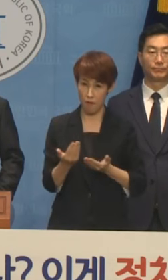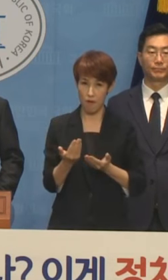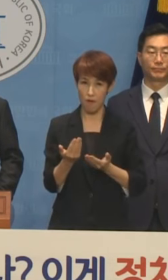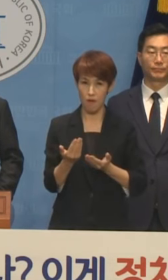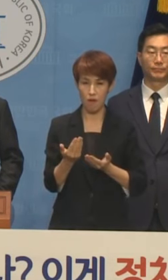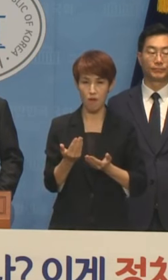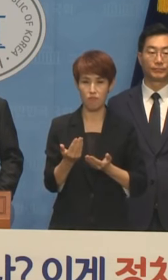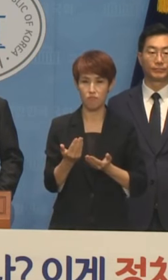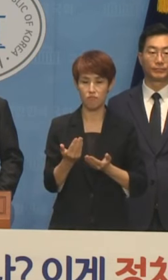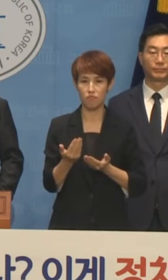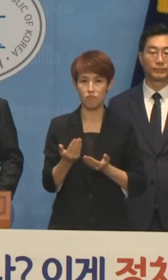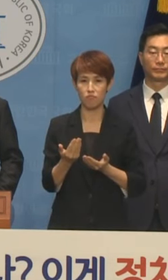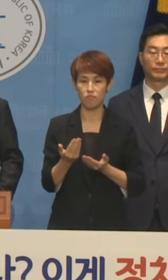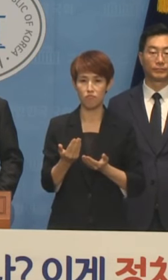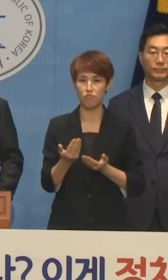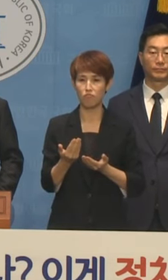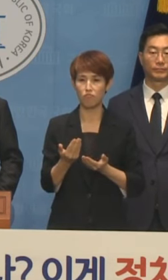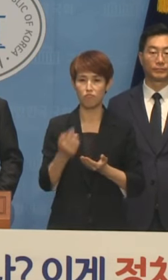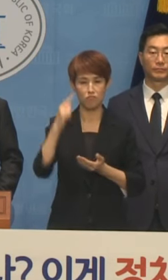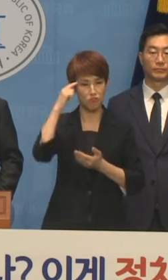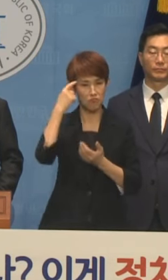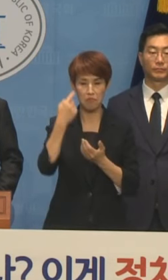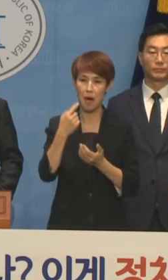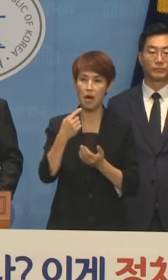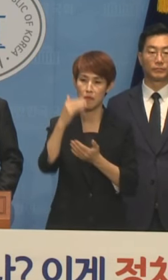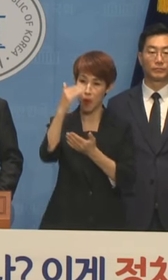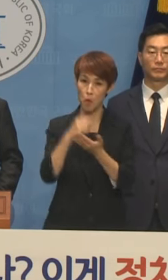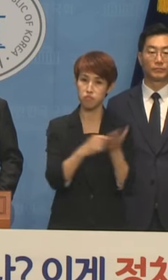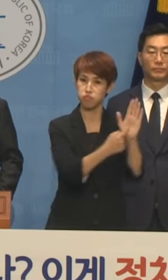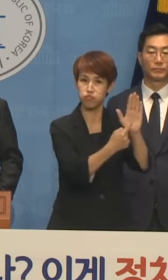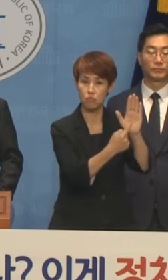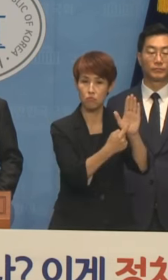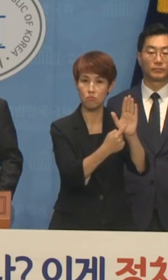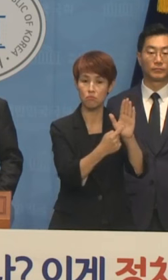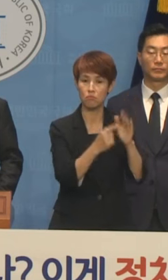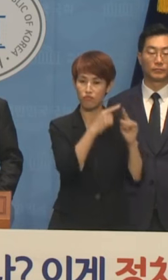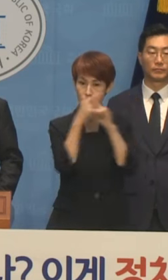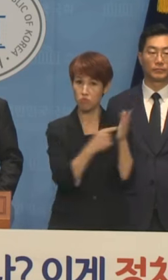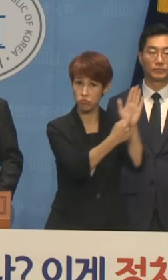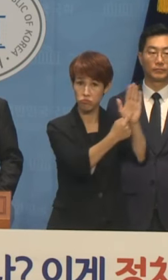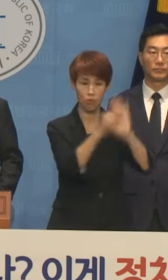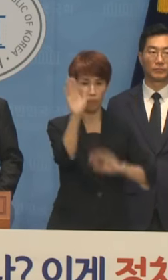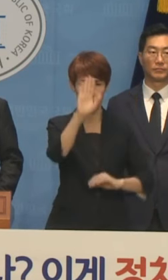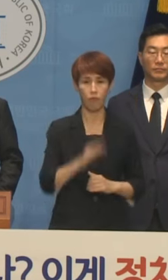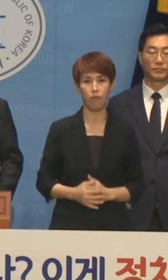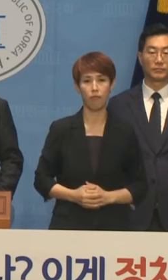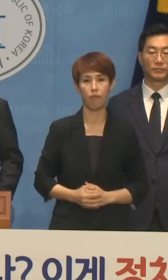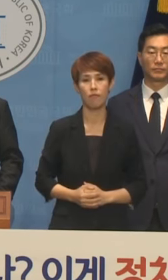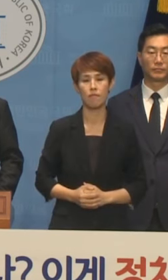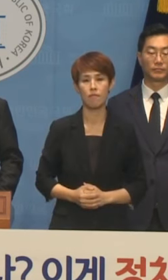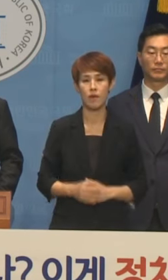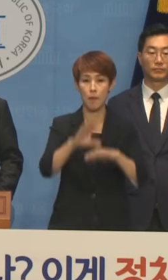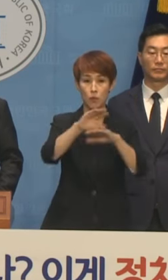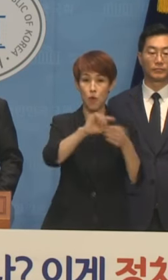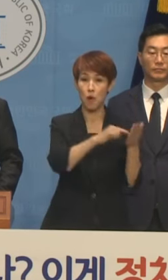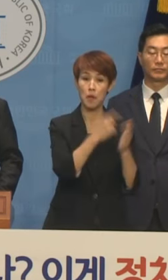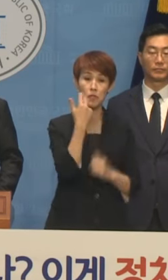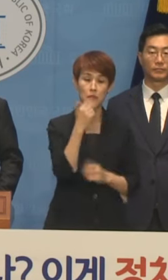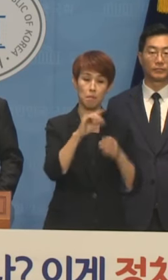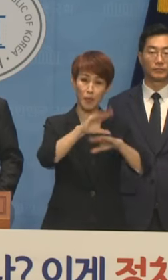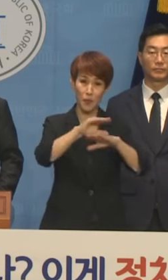따려고 하는 노력 없이 일방적으로 보도를 했다라고 하는데, 이것은 사실이 아닙니다. 저희는 이 방송을 하기 일주일